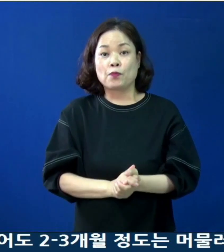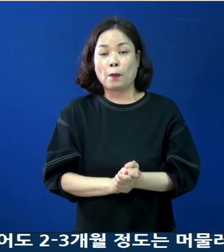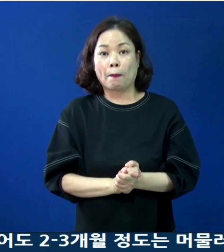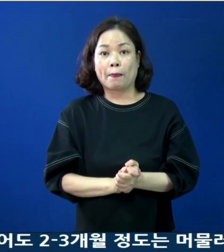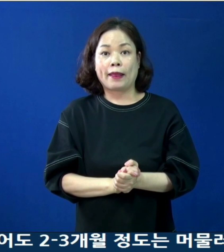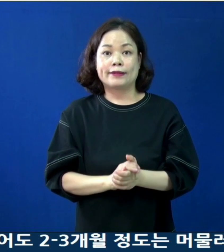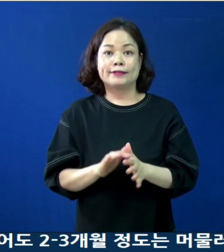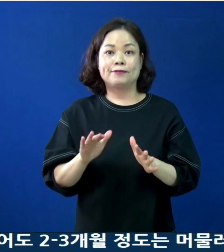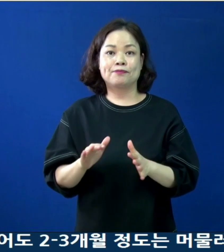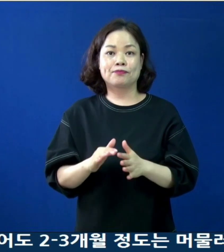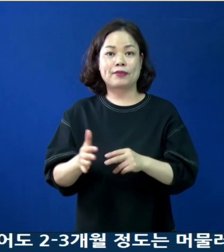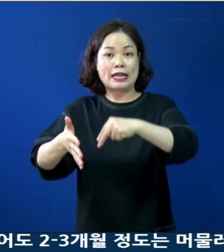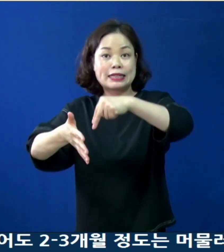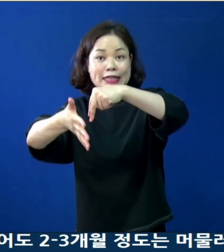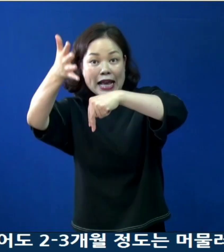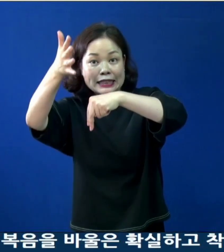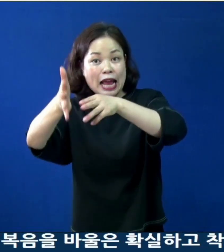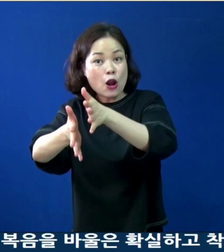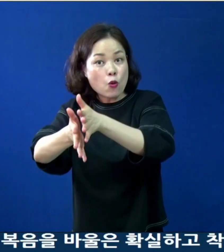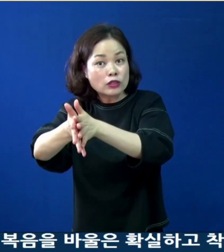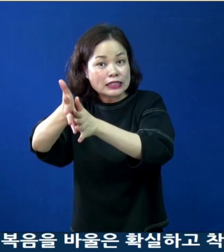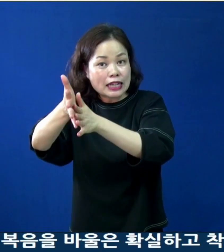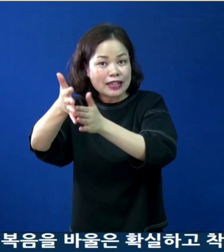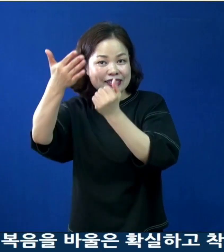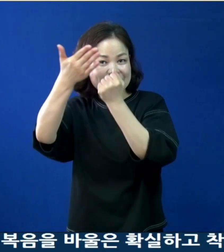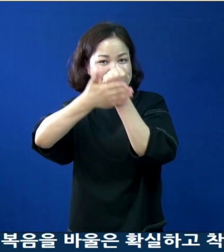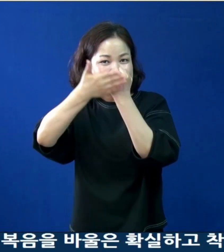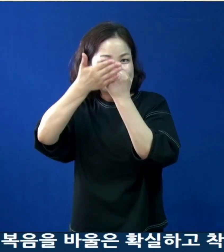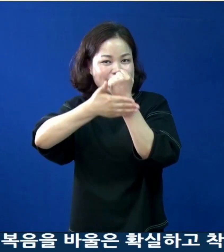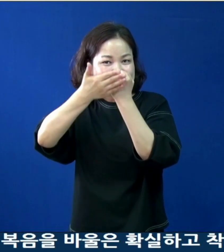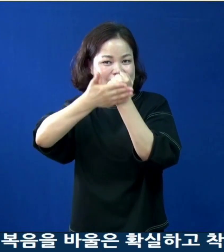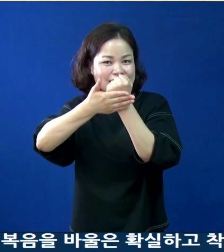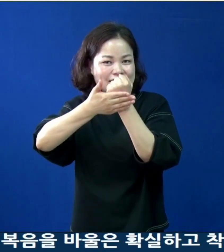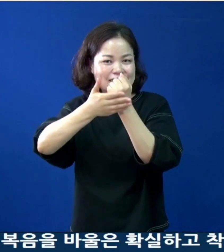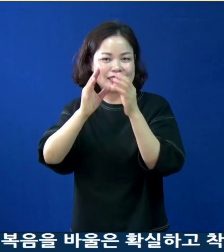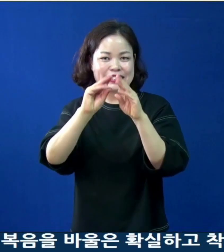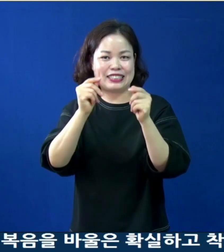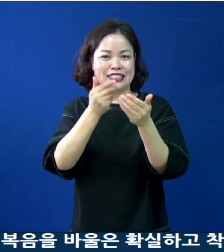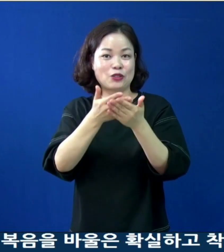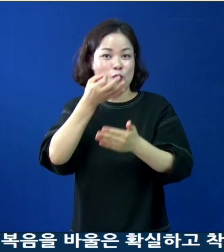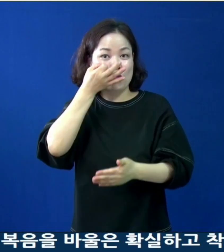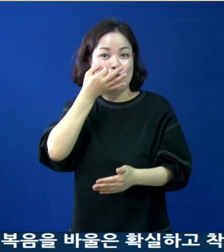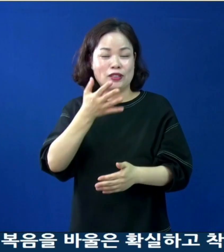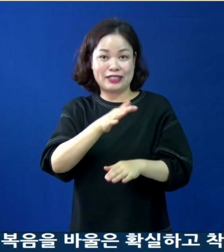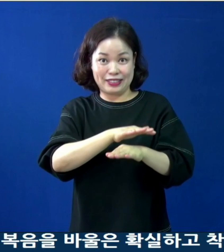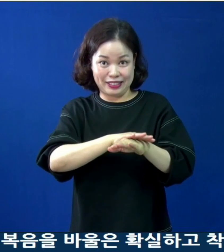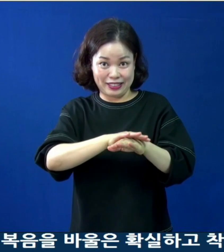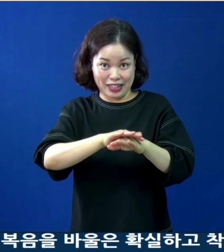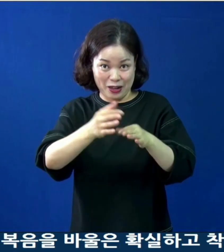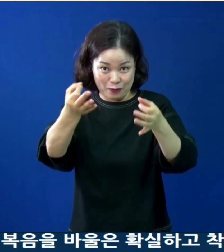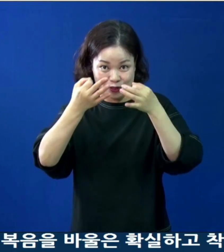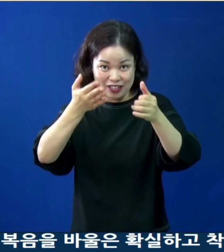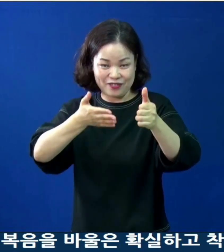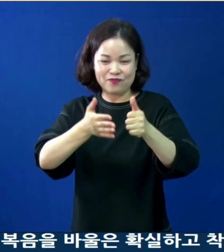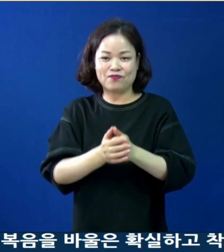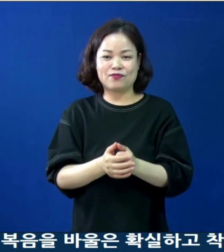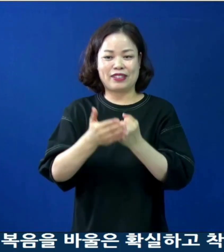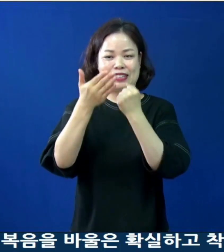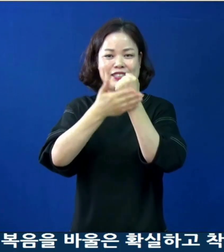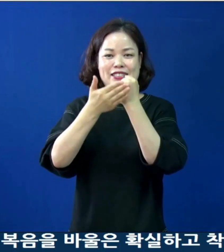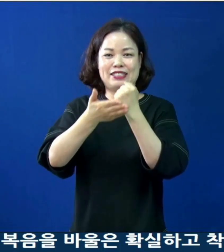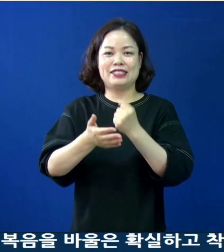자, 이제 데살로니가 사진하고 이제 지도를 몇 장 보여드릴 겁니다. 이제 잘 따라오셔야 됩니다. 자,